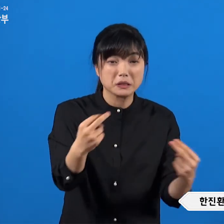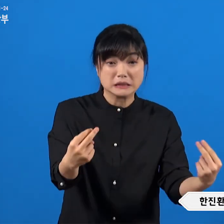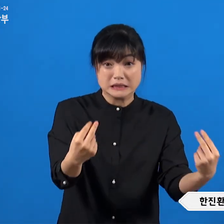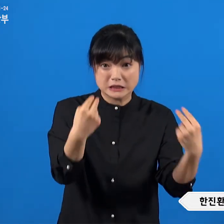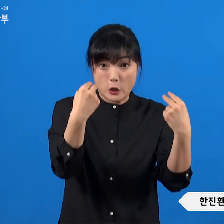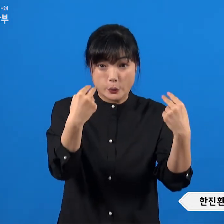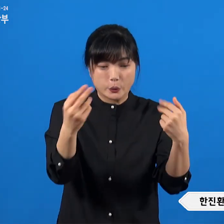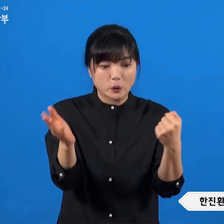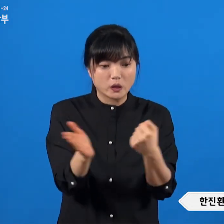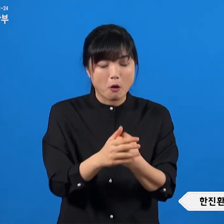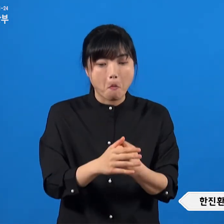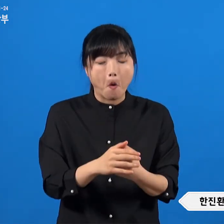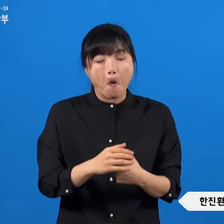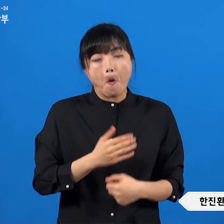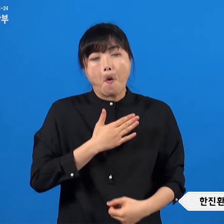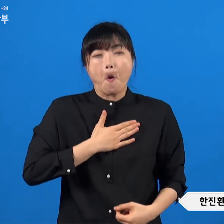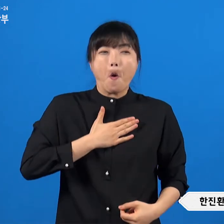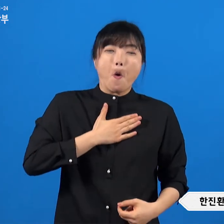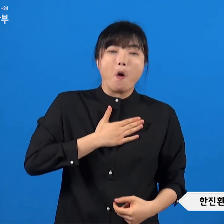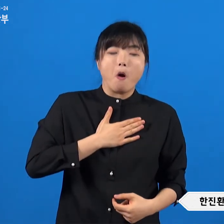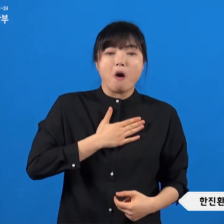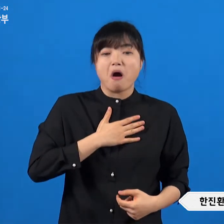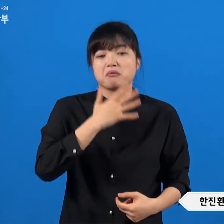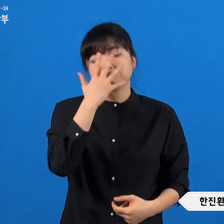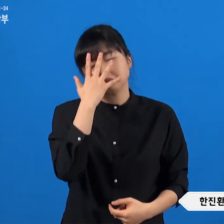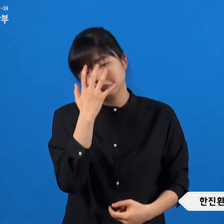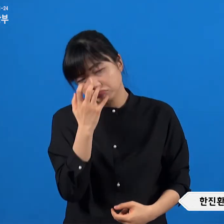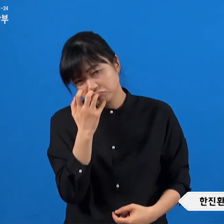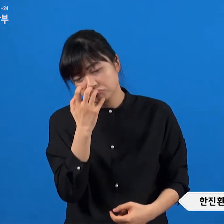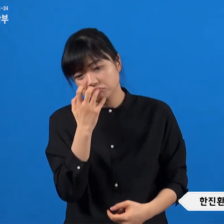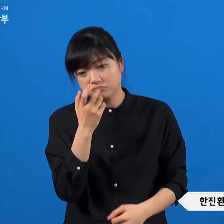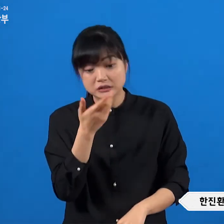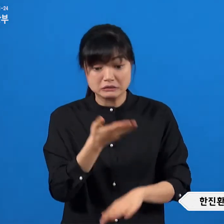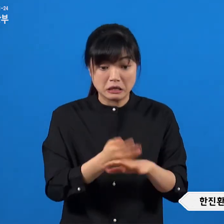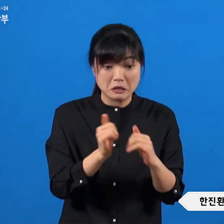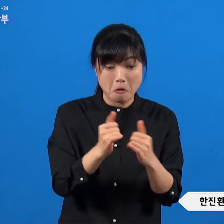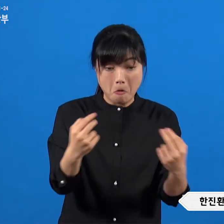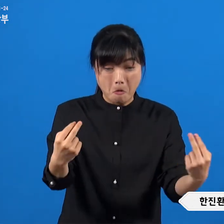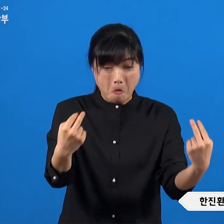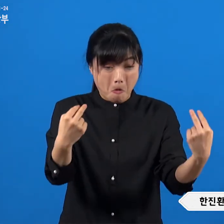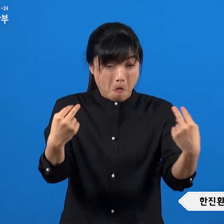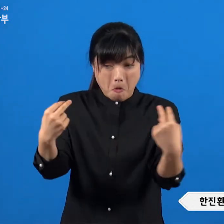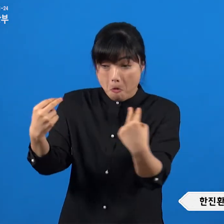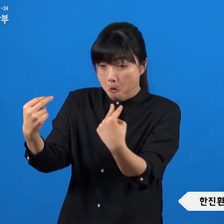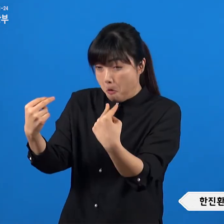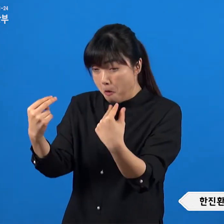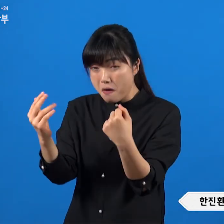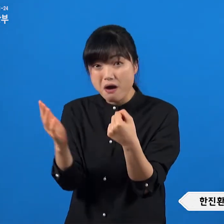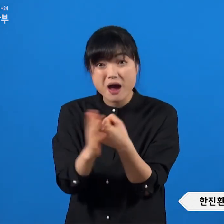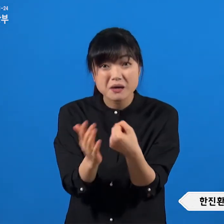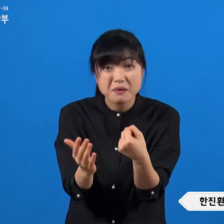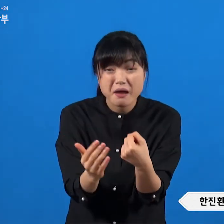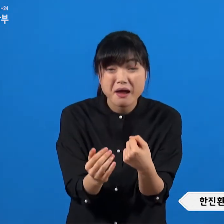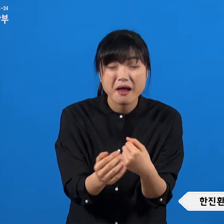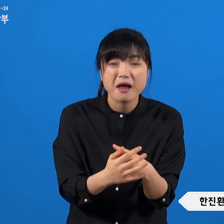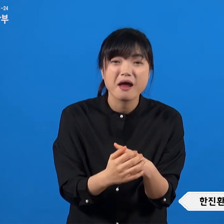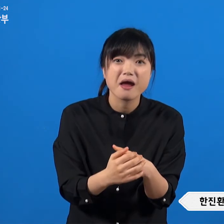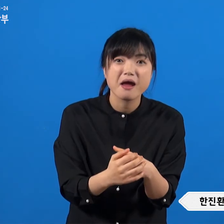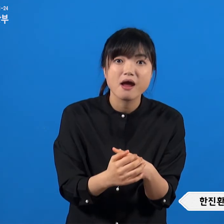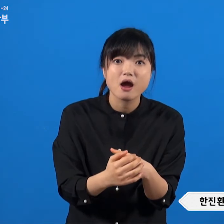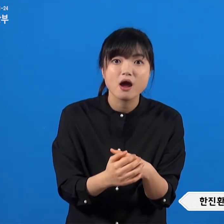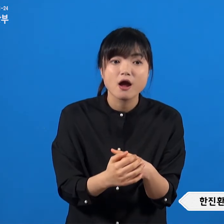때문에 기뻐지기도 하고 슬퍼지기도 하고, 다른 사람들의 그 보는 눈, 그 약간의 시선 때문에